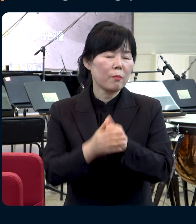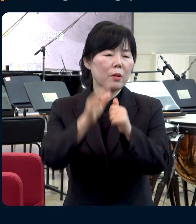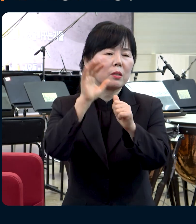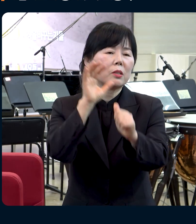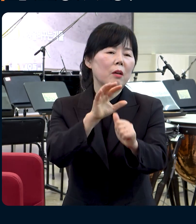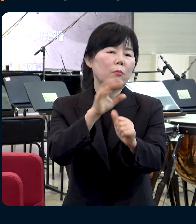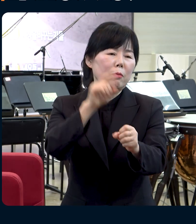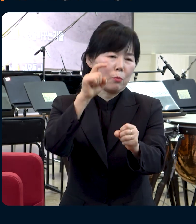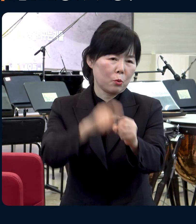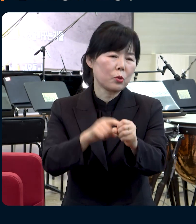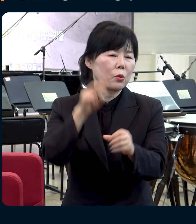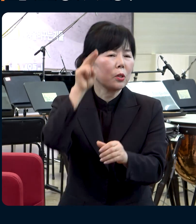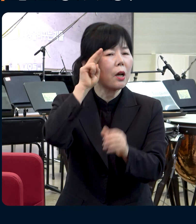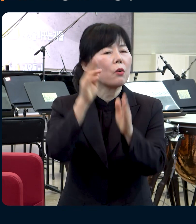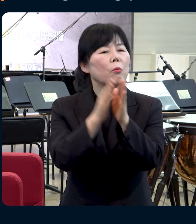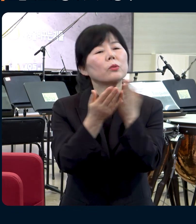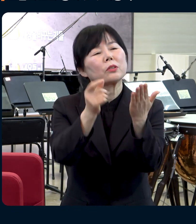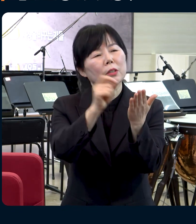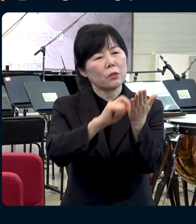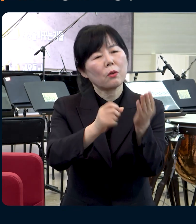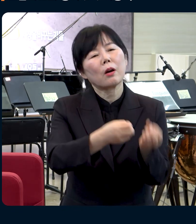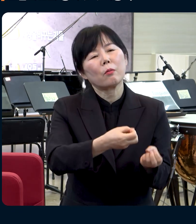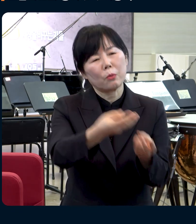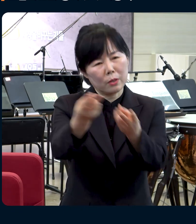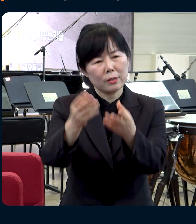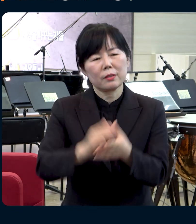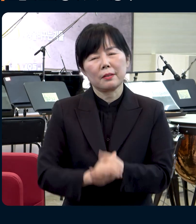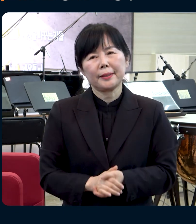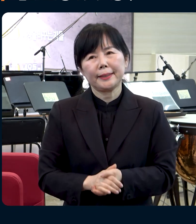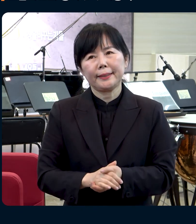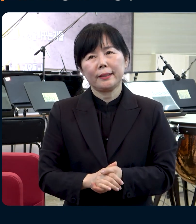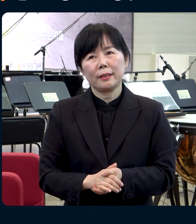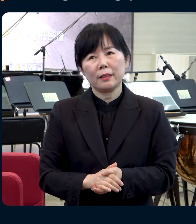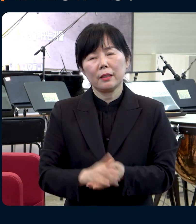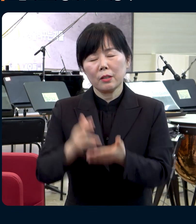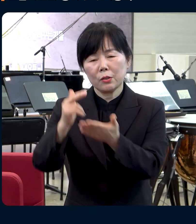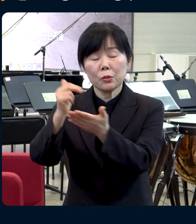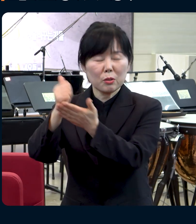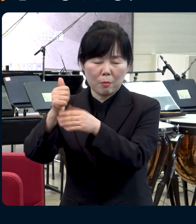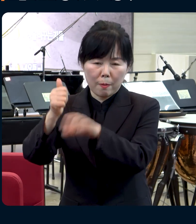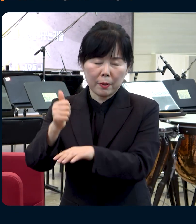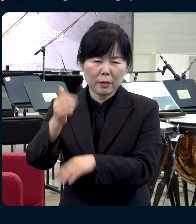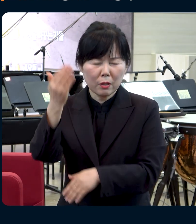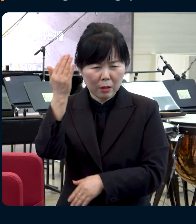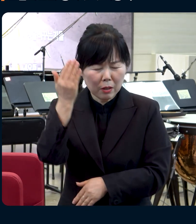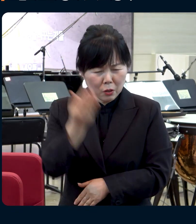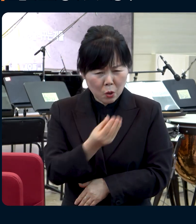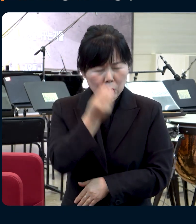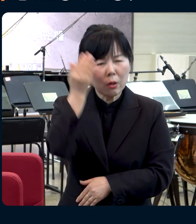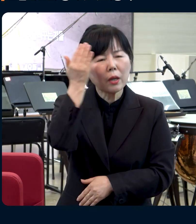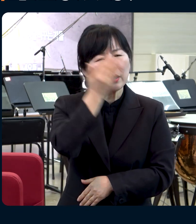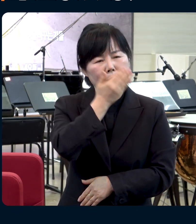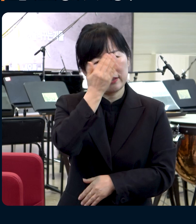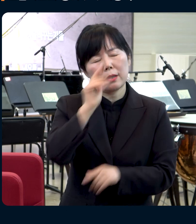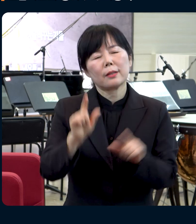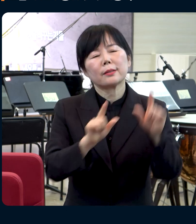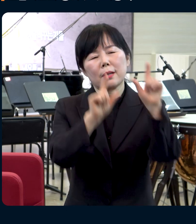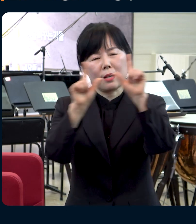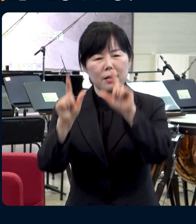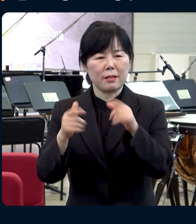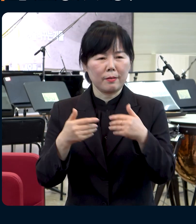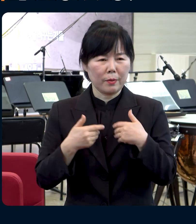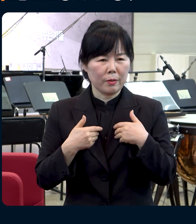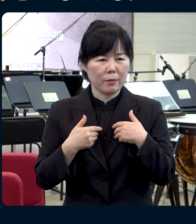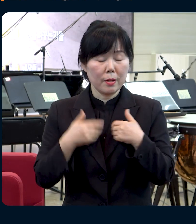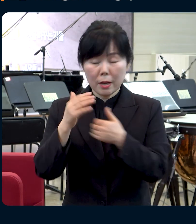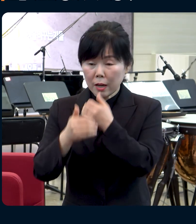말씀인 것입니다. 주님과의 관계에서 성결된 삶을 살아야 된다는 것이에요. 하나님의 은혜를 지속적으로 더 많이